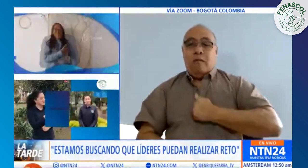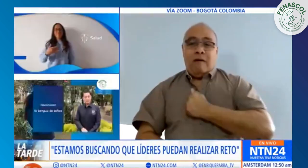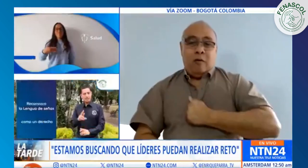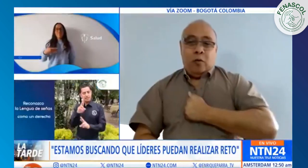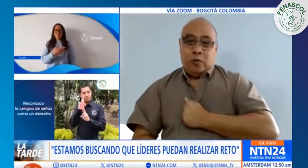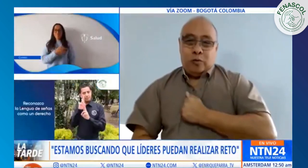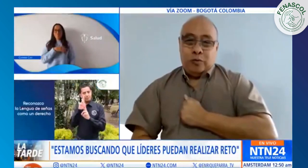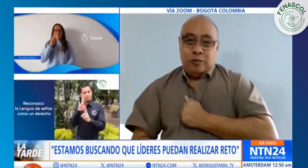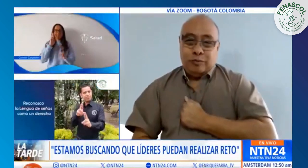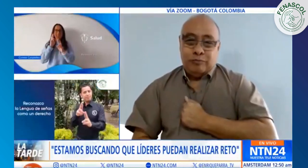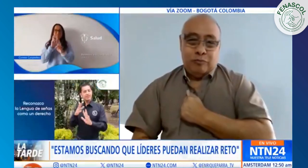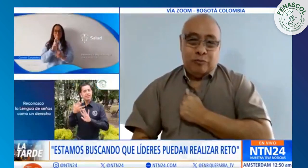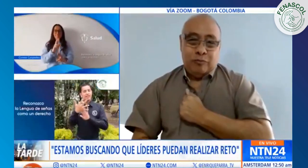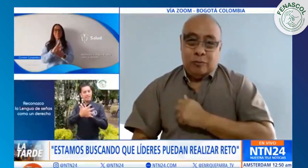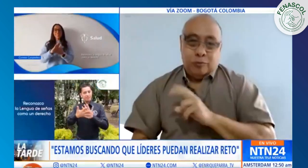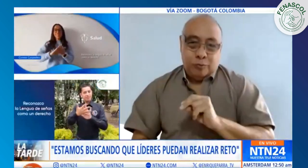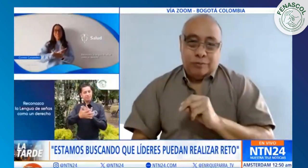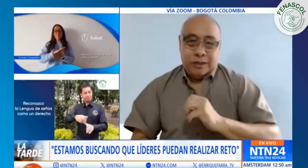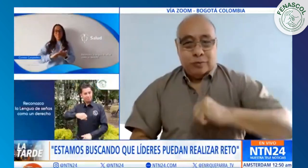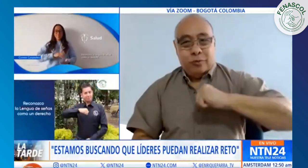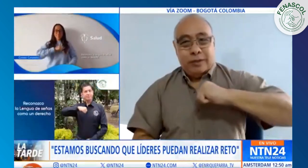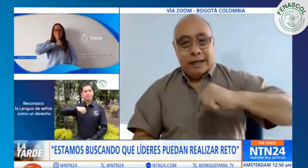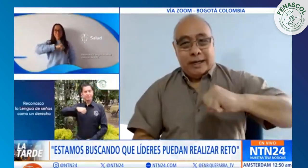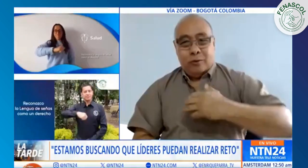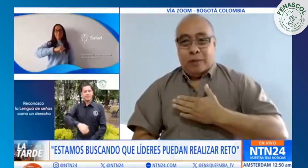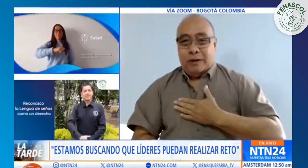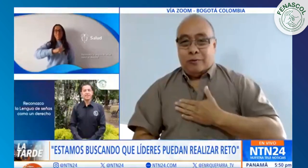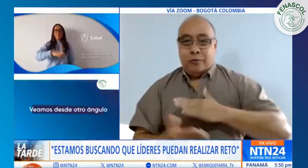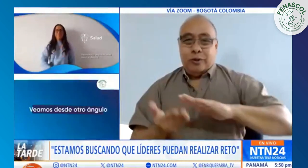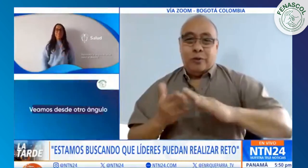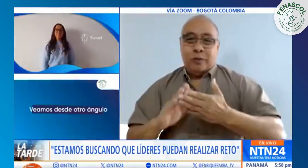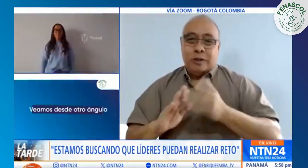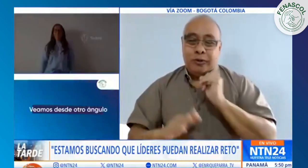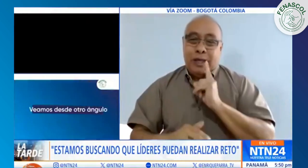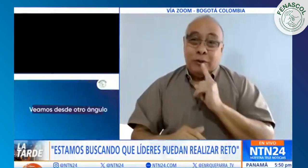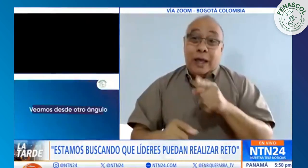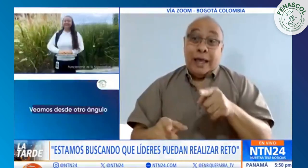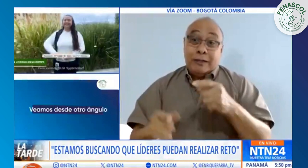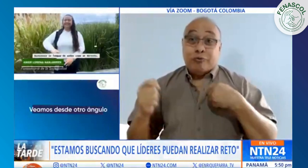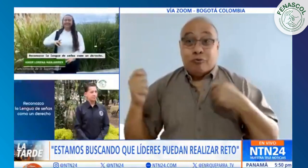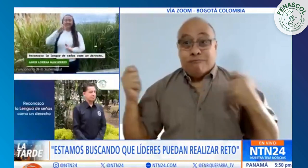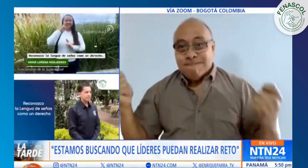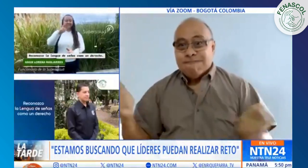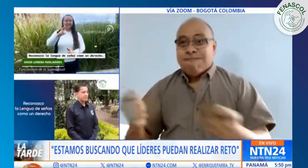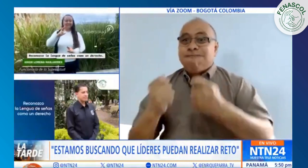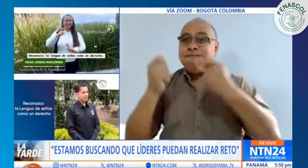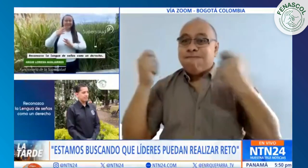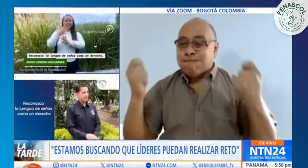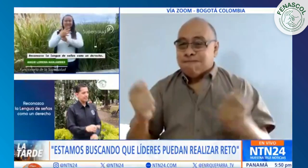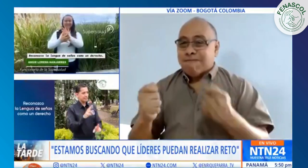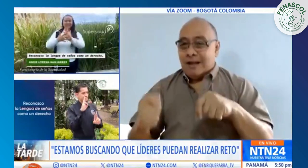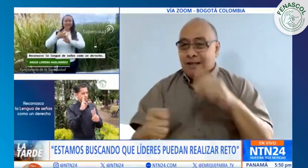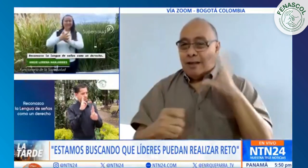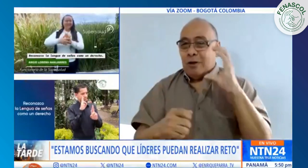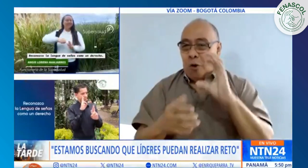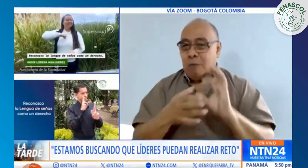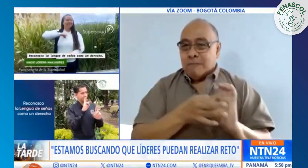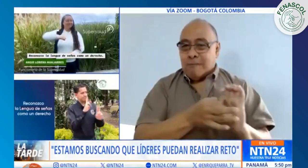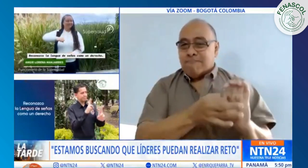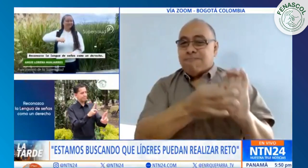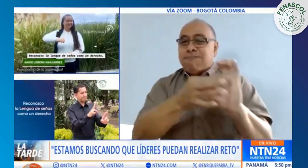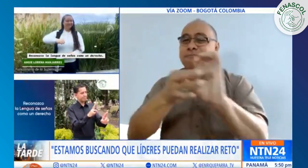como derecho, es precisamente un derecho, no es un favor. Y